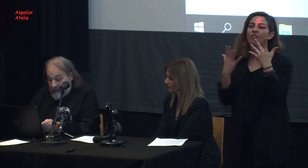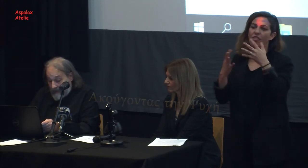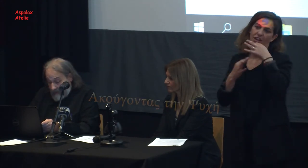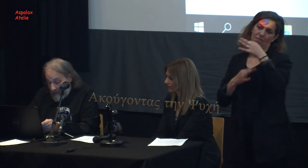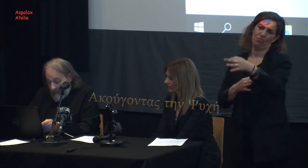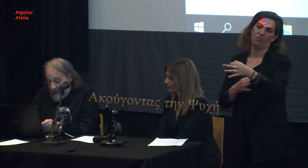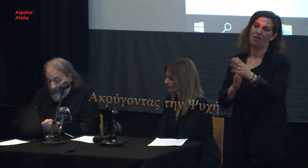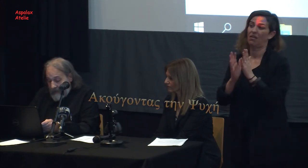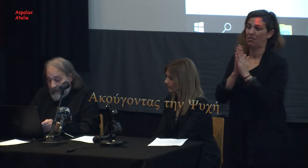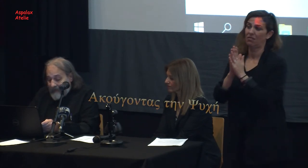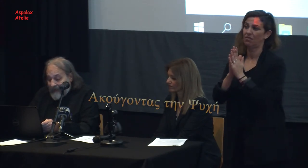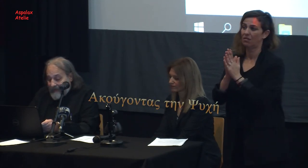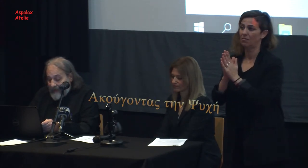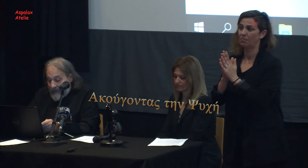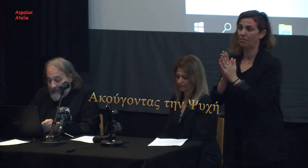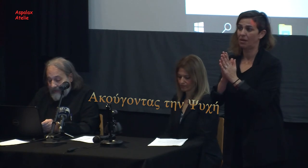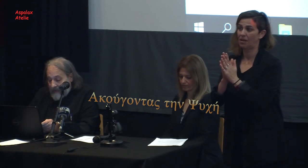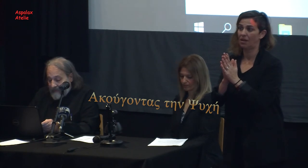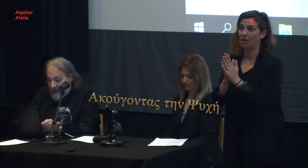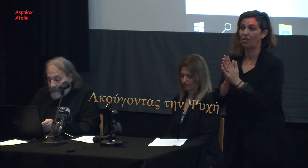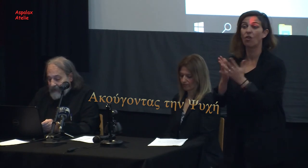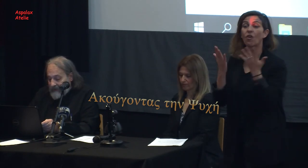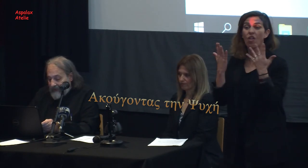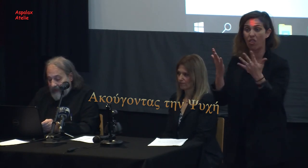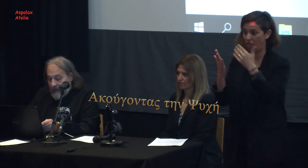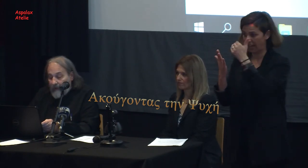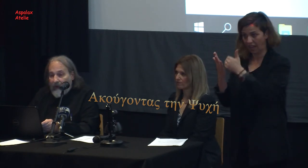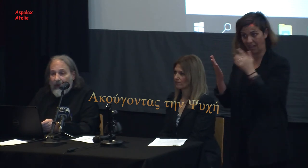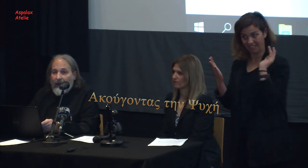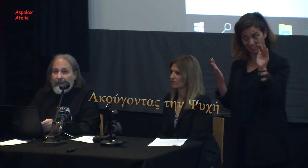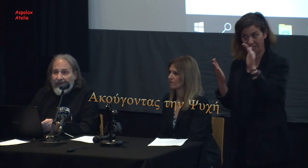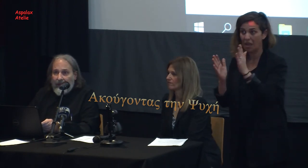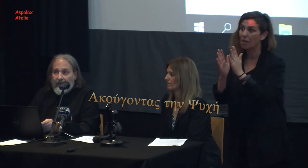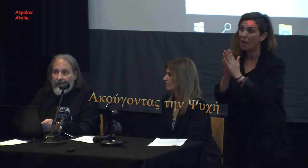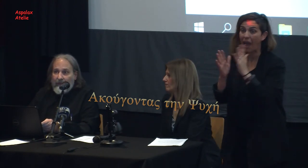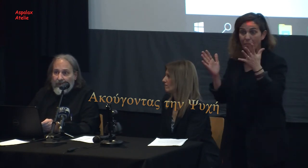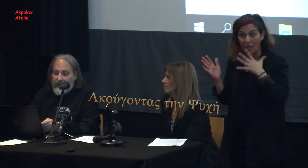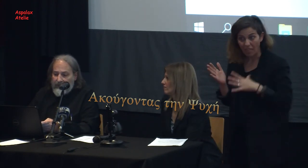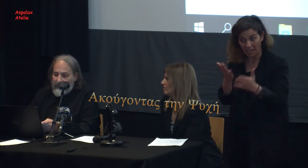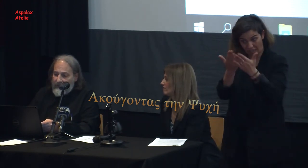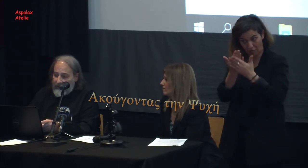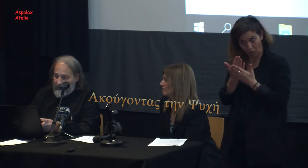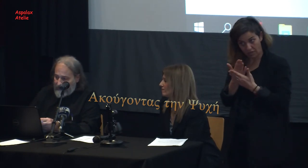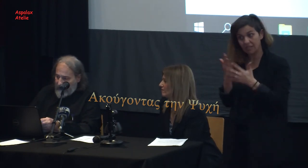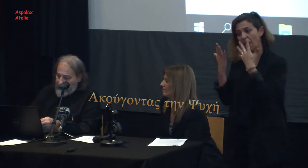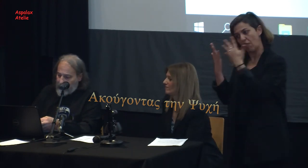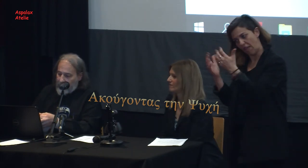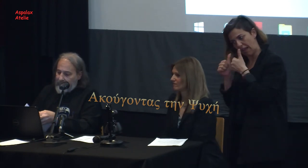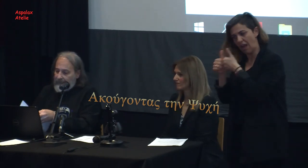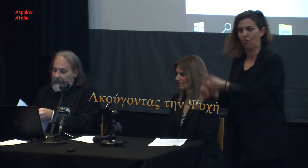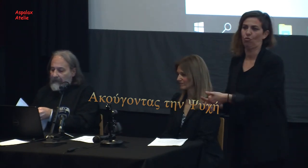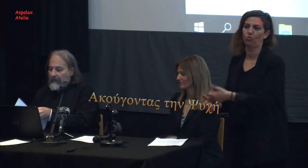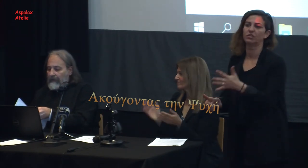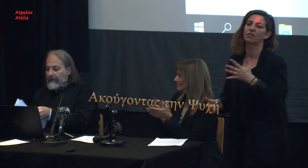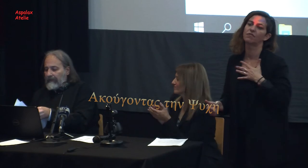Σας παρακαλώ να τηρήσετε αυτά που σας ζητάω αν θέλετε να με βοηθήσετε.